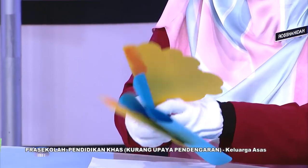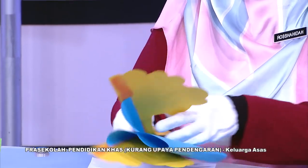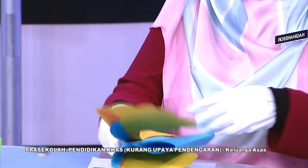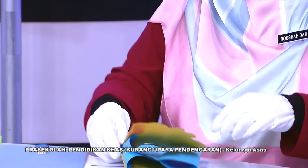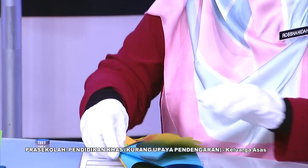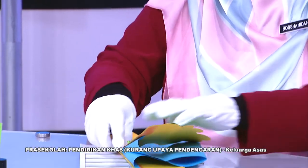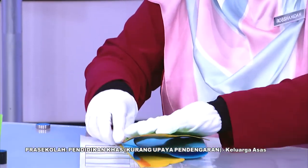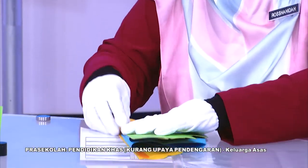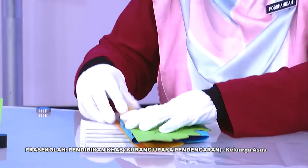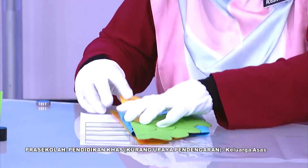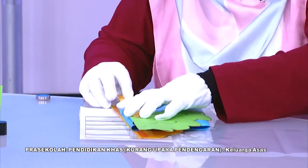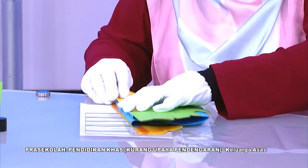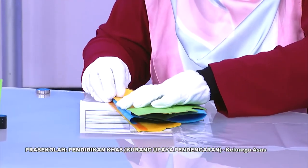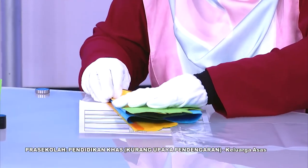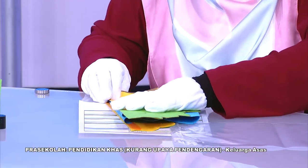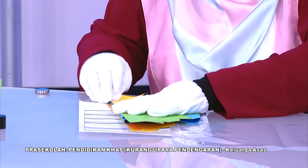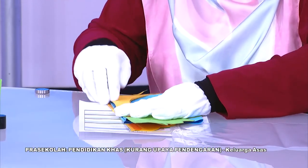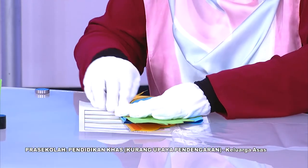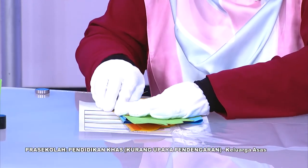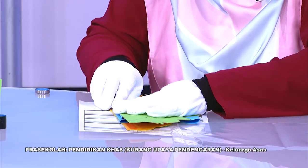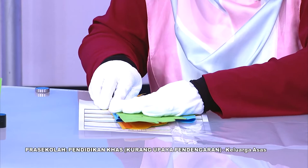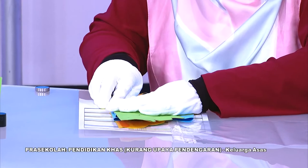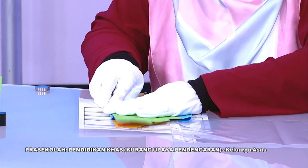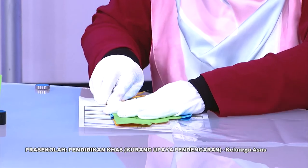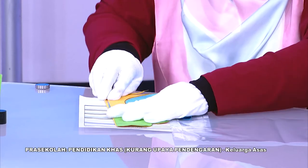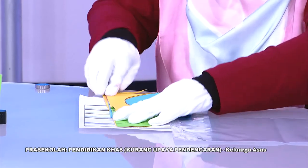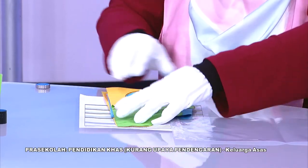ada dapat tak